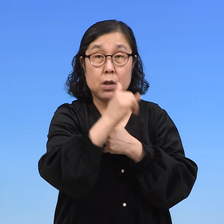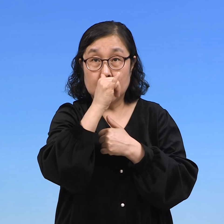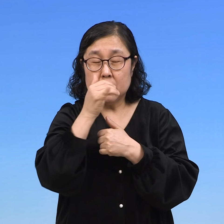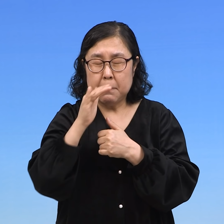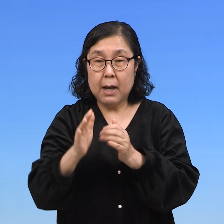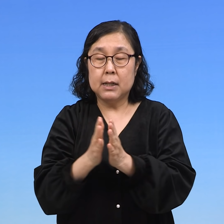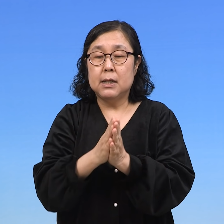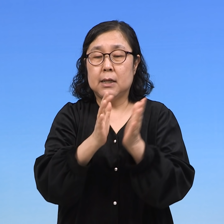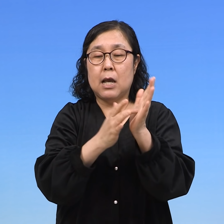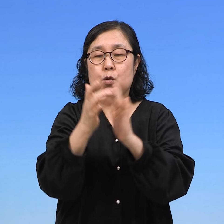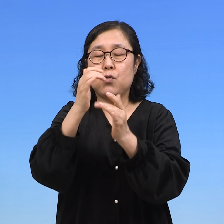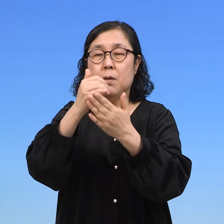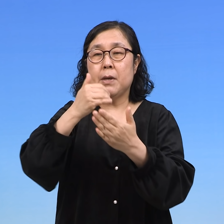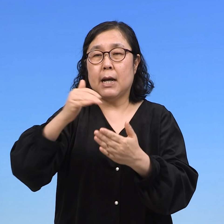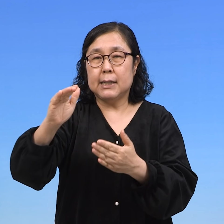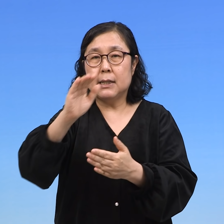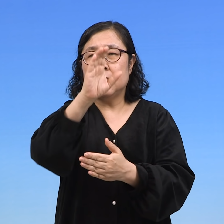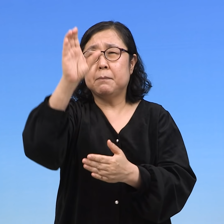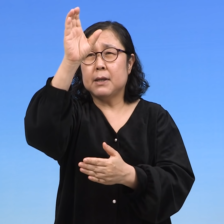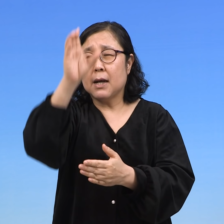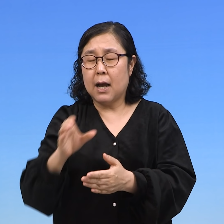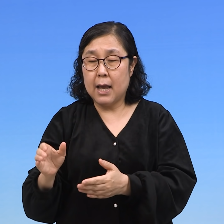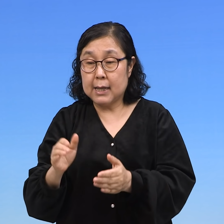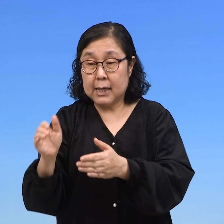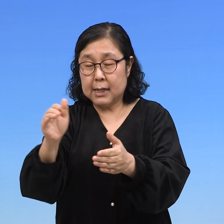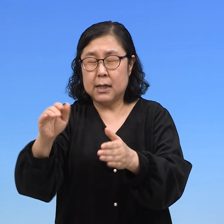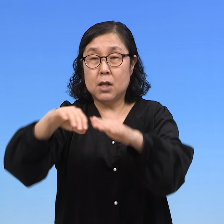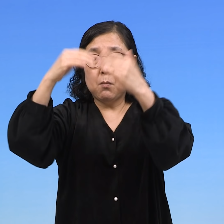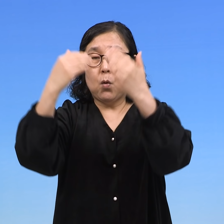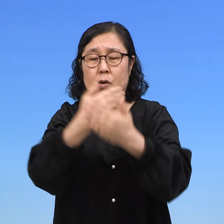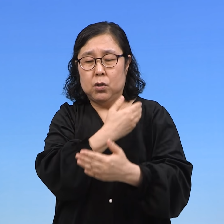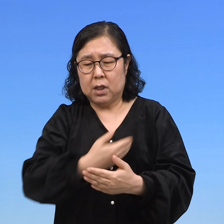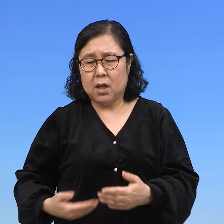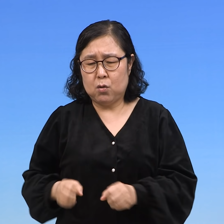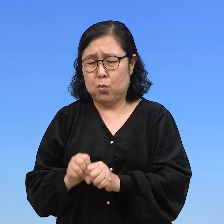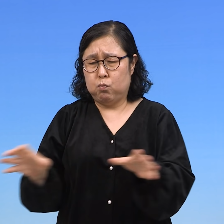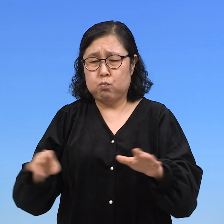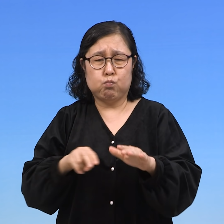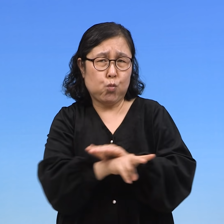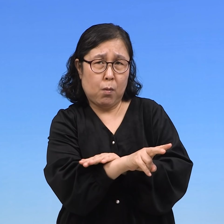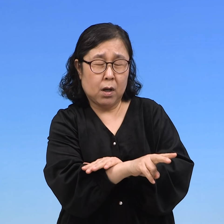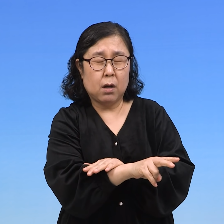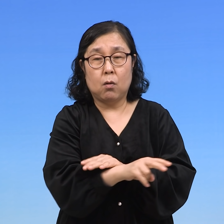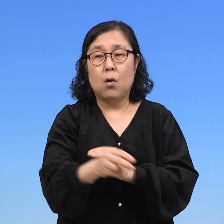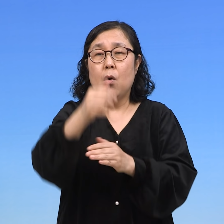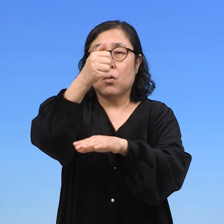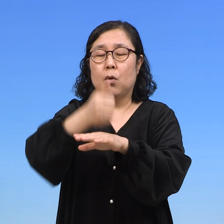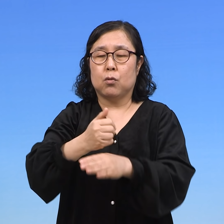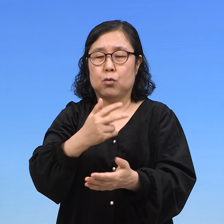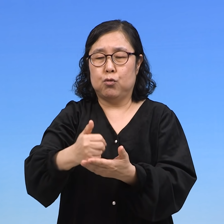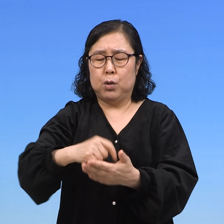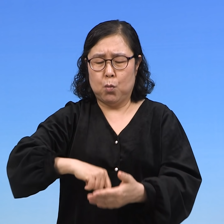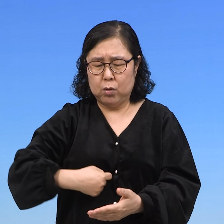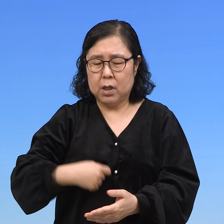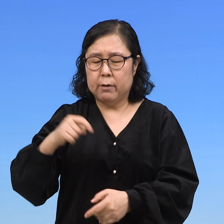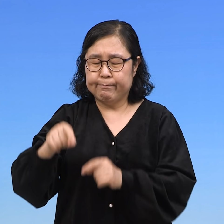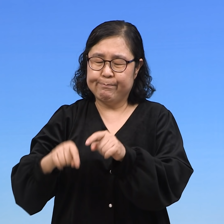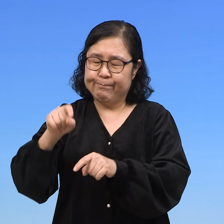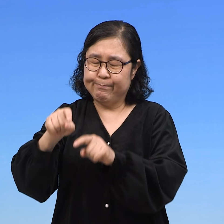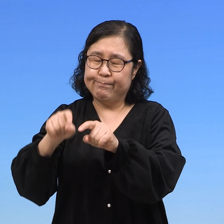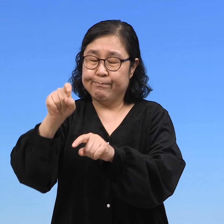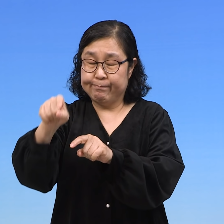우리 겟세만의 동산에서 보지 않았습니까 모든 제자들 결국은 주님 혼자인 거 아닙니까 그래서